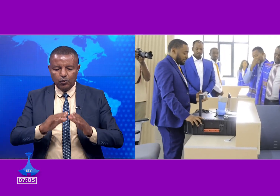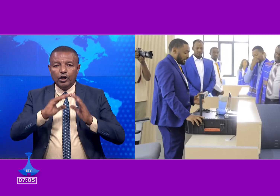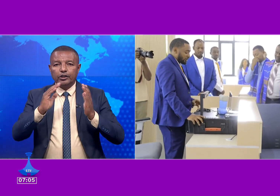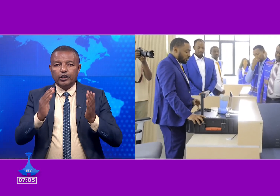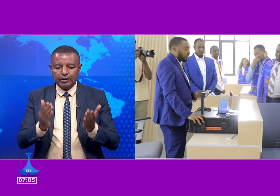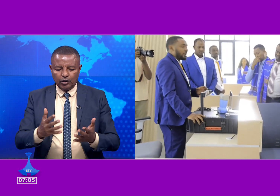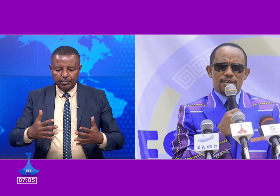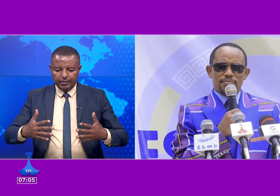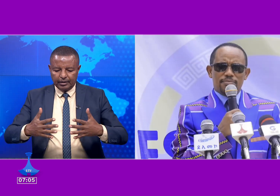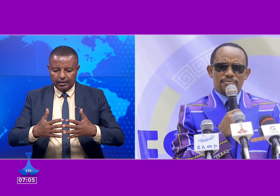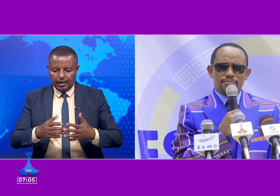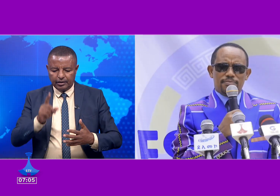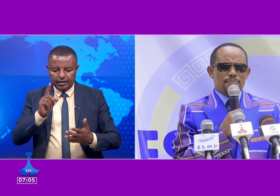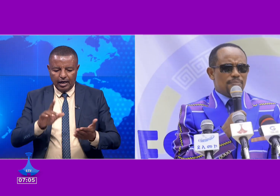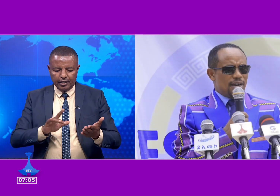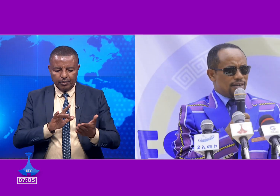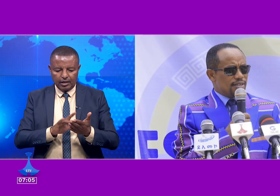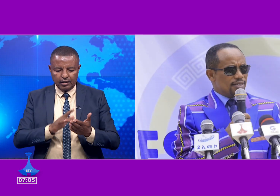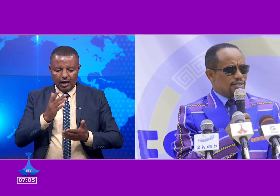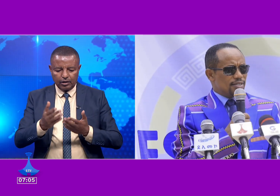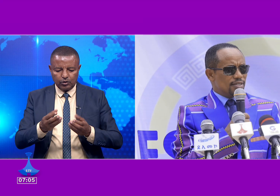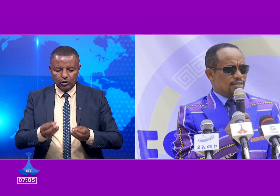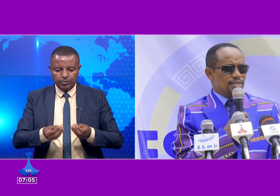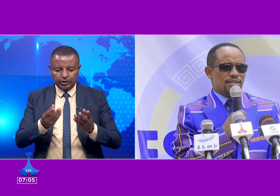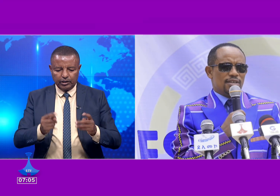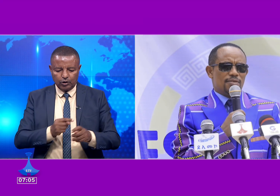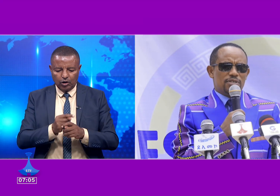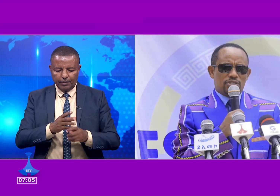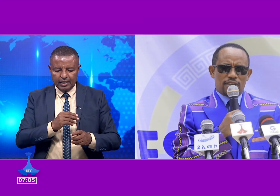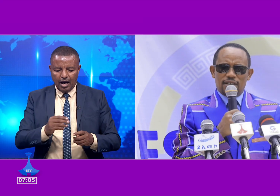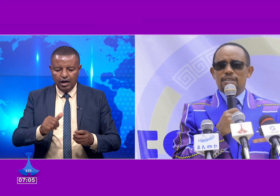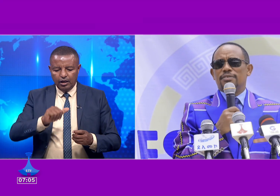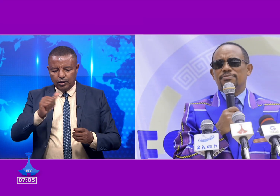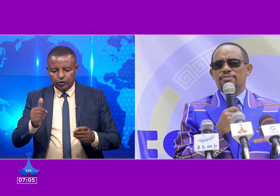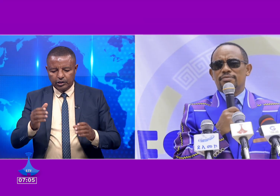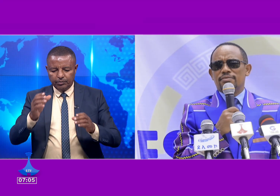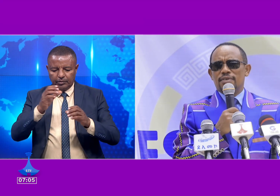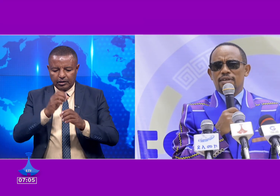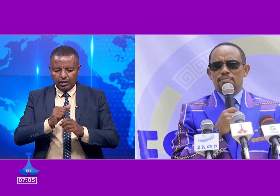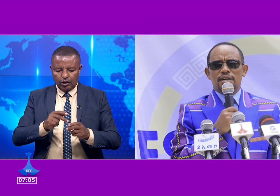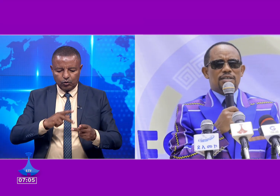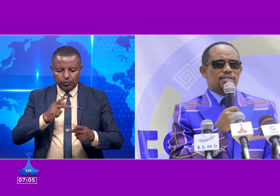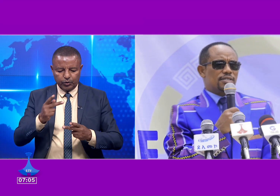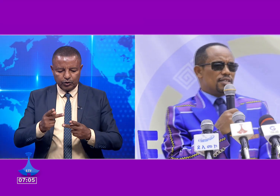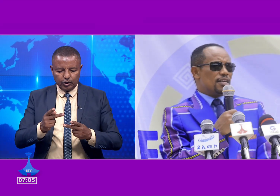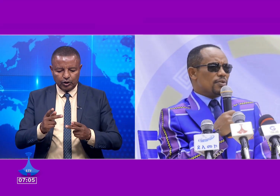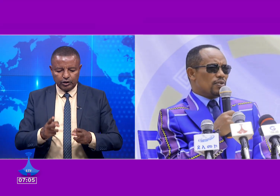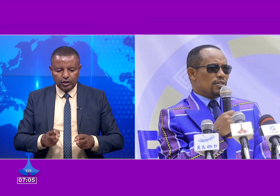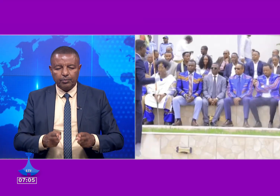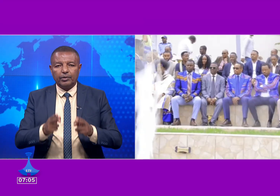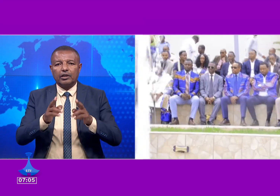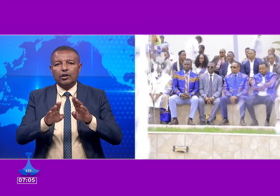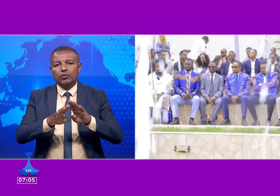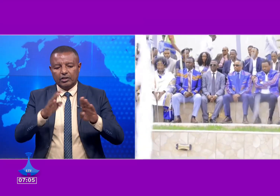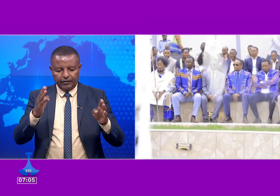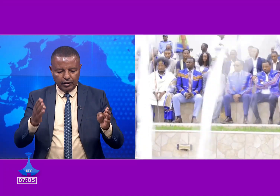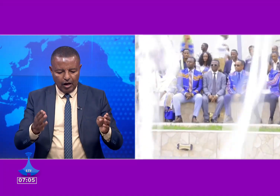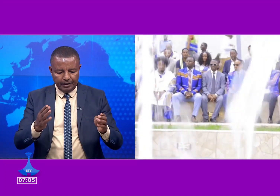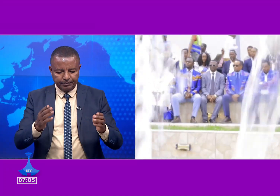የተገነባው የመሶብ የተቀናጀ የአንድ ማዕከል አገልግሎት መስጫ ተቋምና ሌሎችም የተጠናቀቁ ፕሮጀክቶች